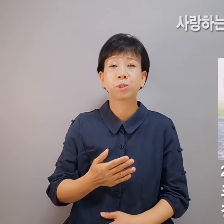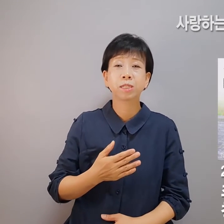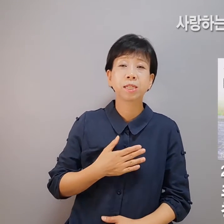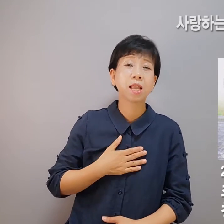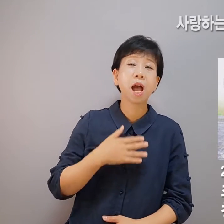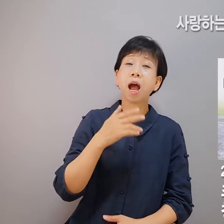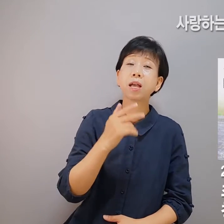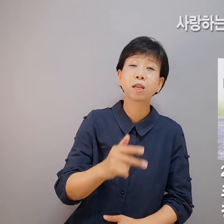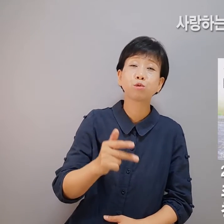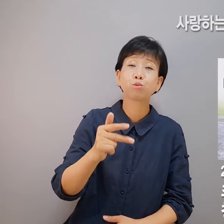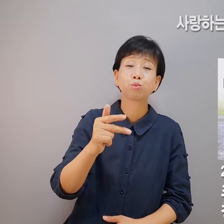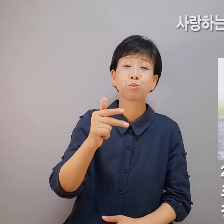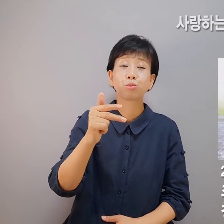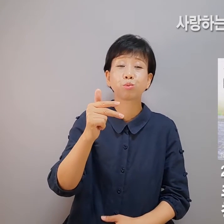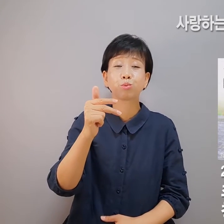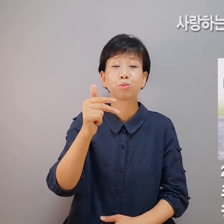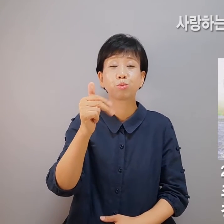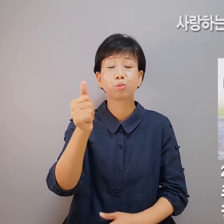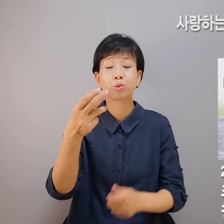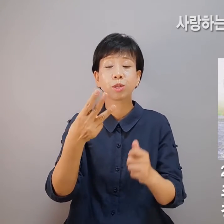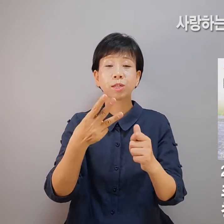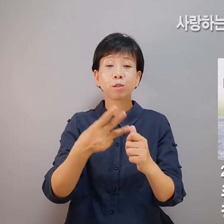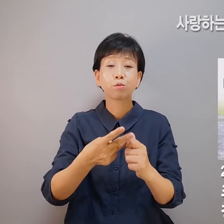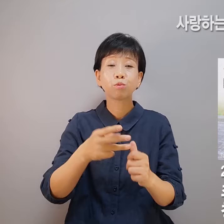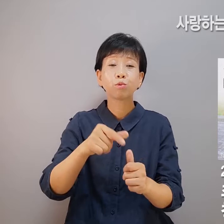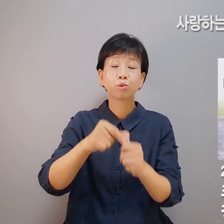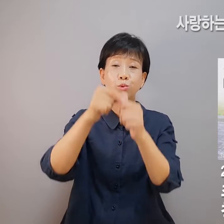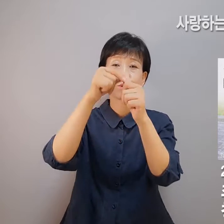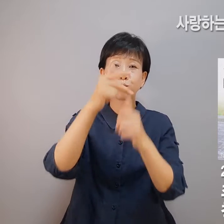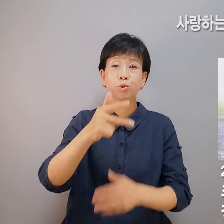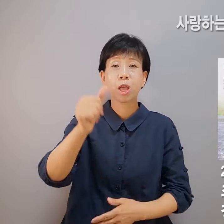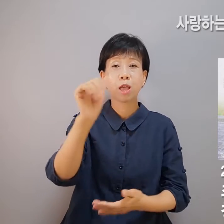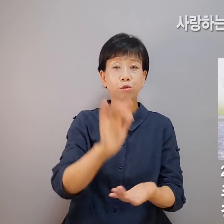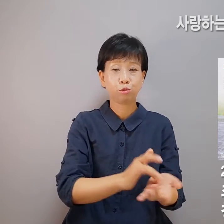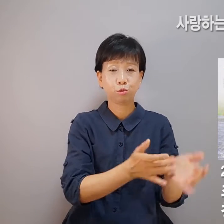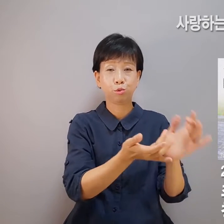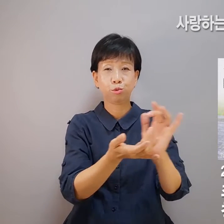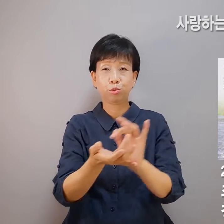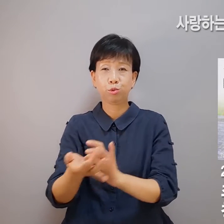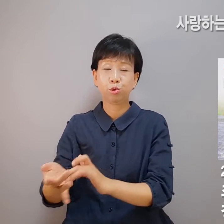보배로우신 나의 주 구주 예수